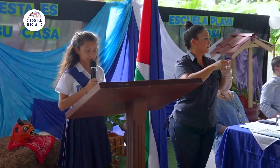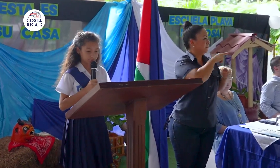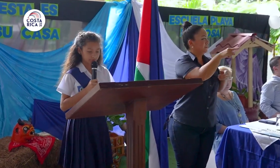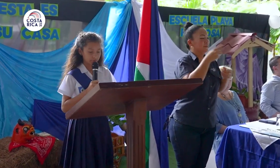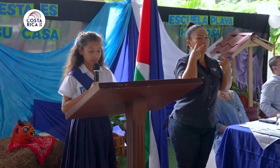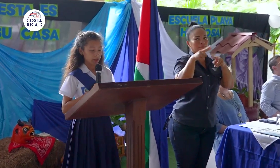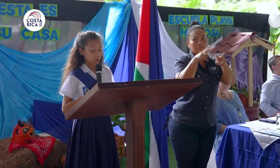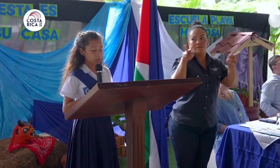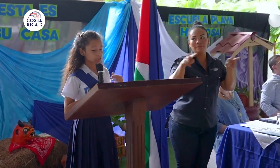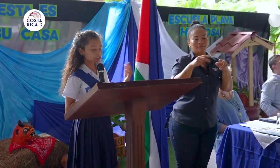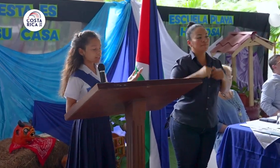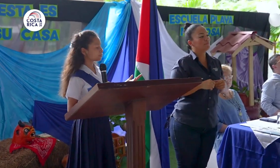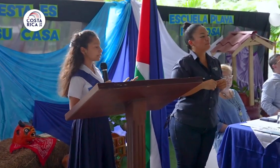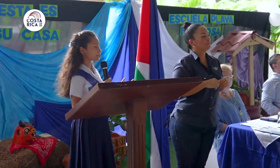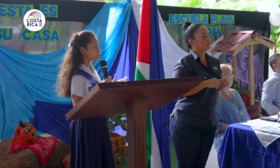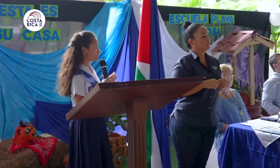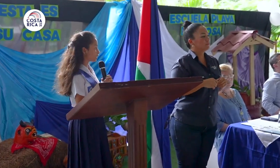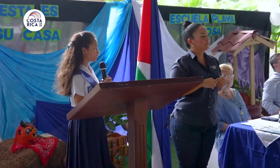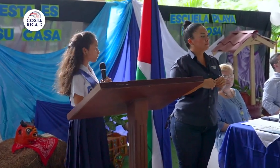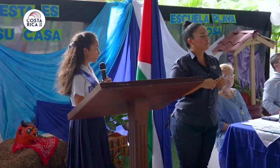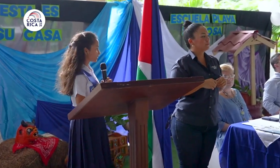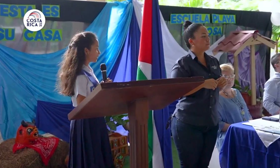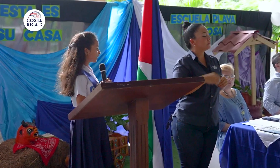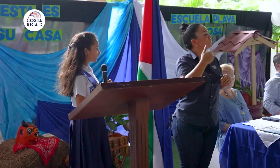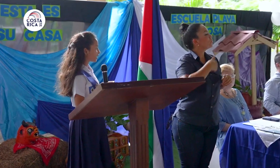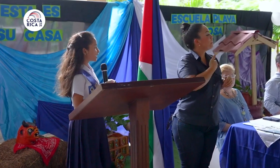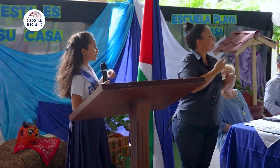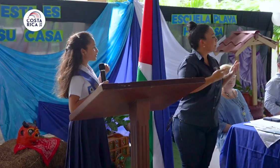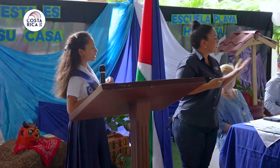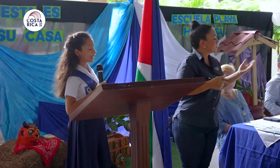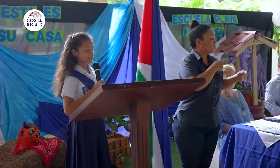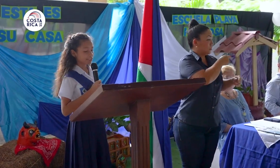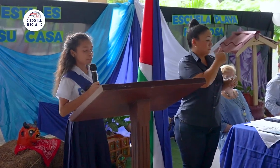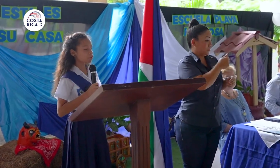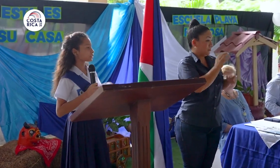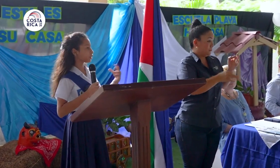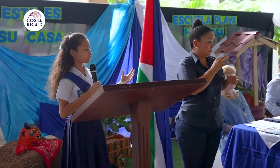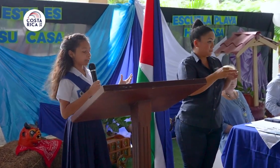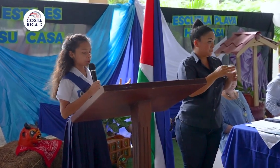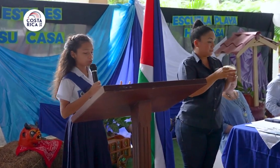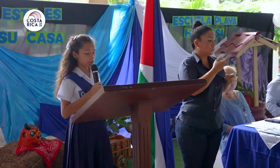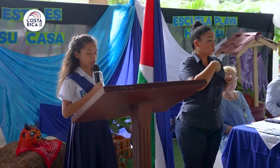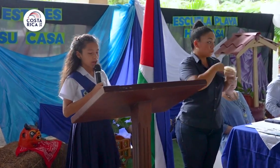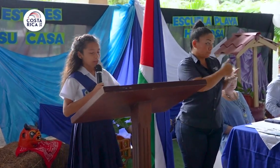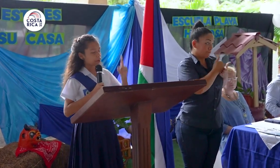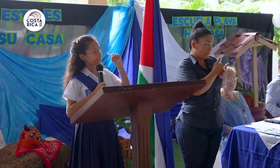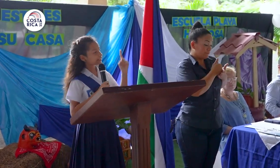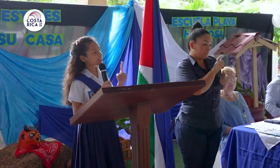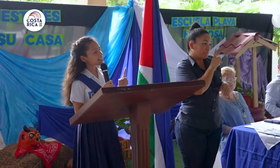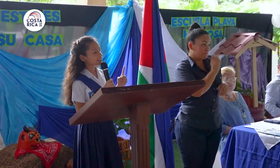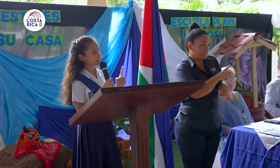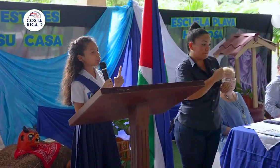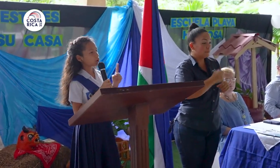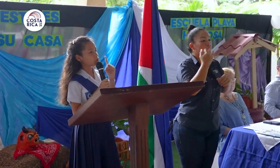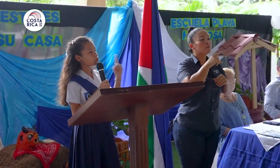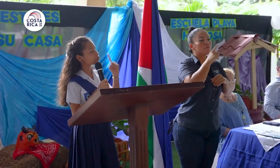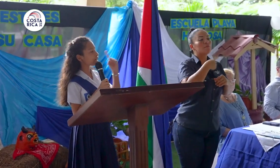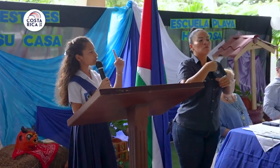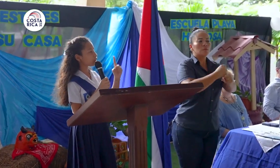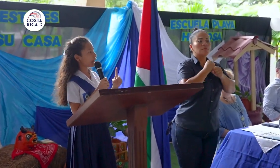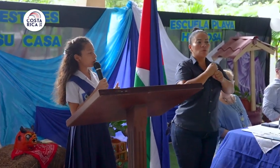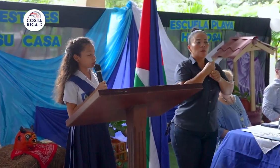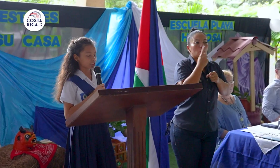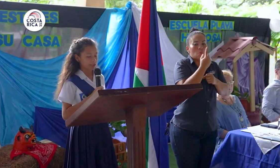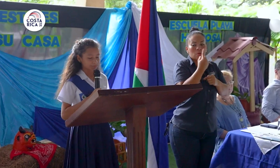ven. Juzgue usted mismo, mi señor presidente, si merecemos que nos ayuden, porque sí le aseguro